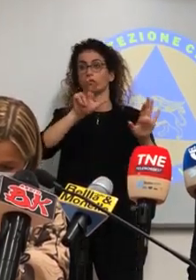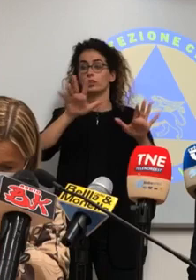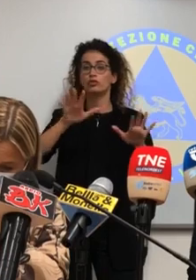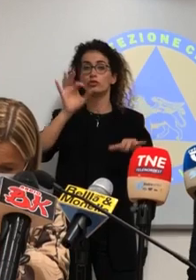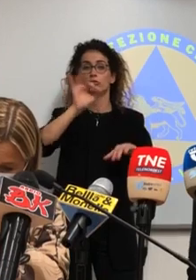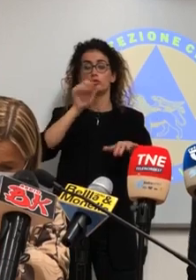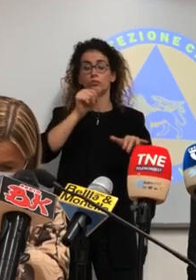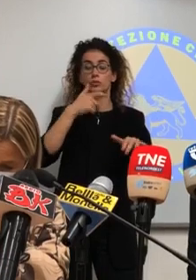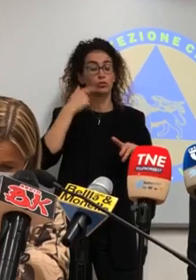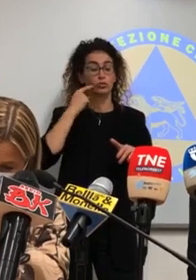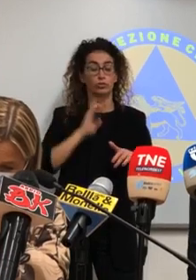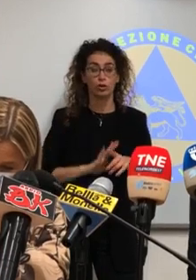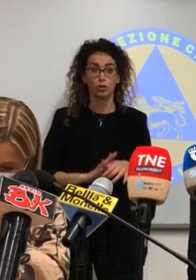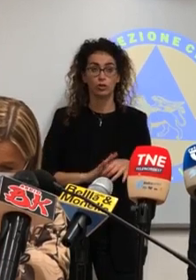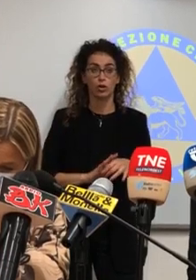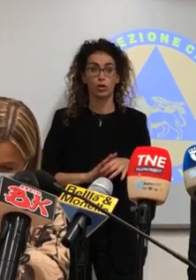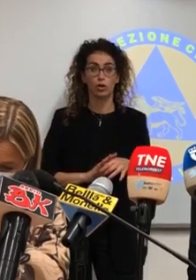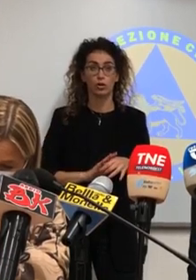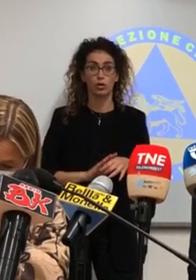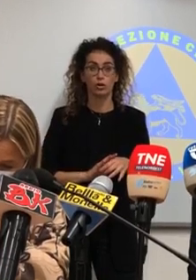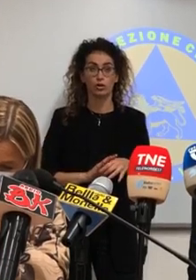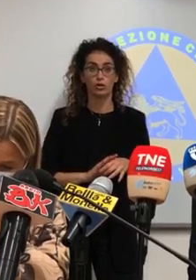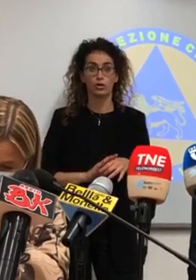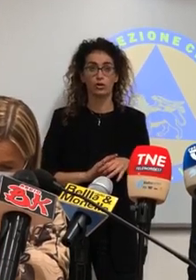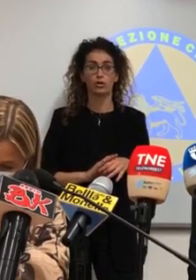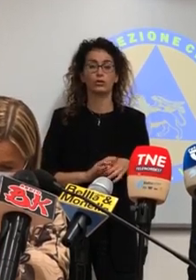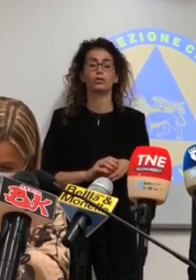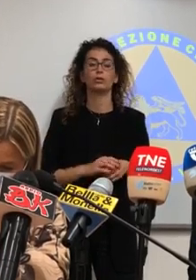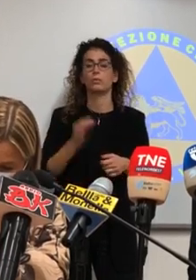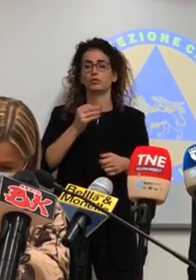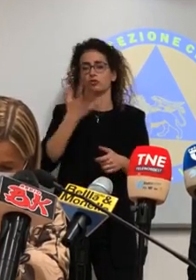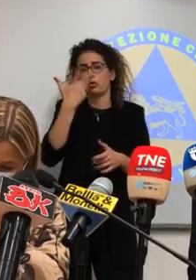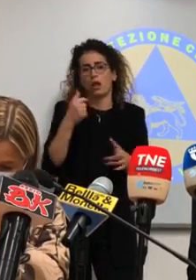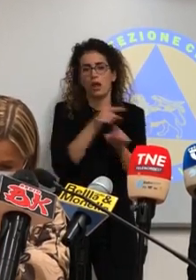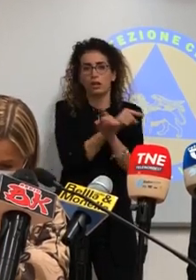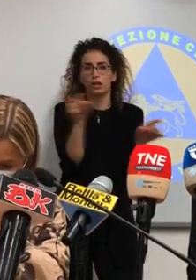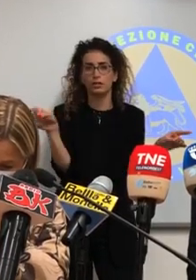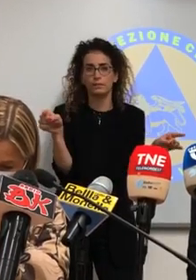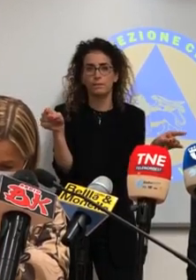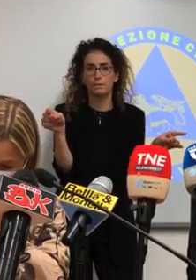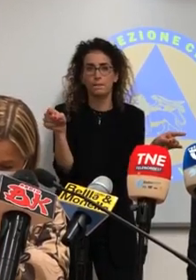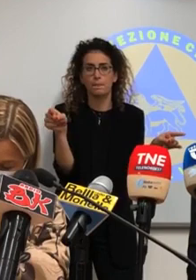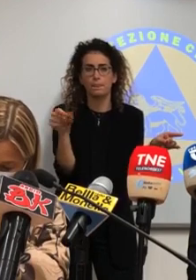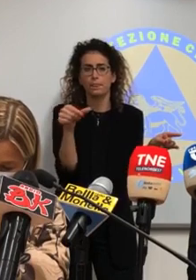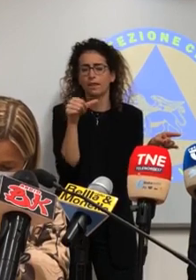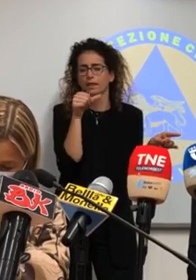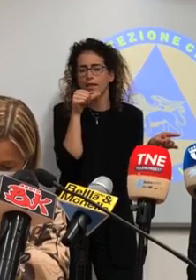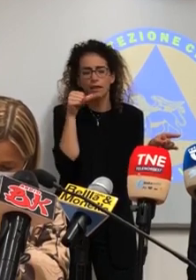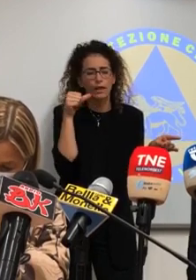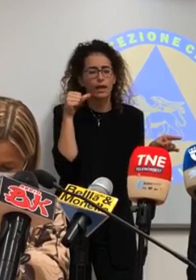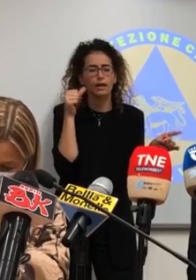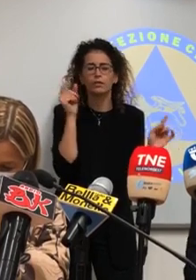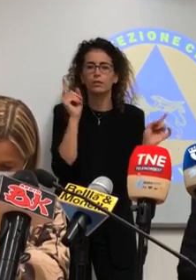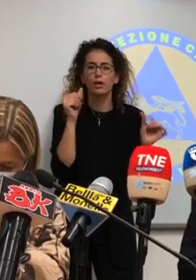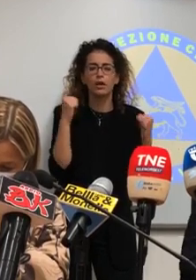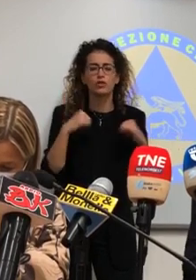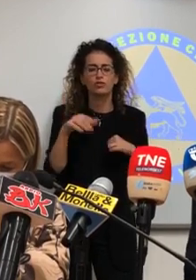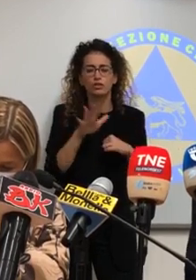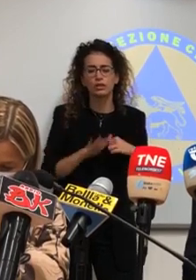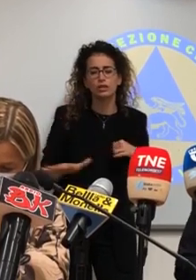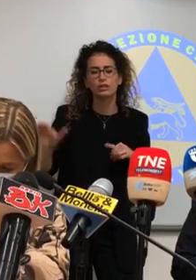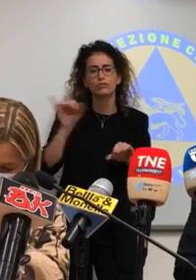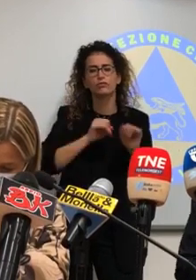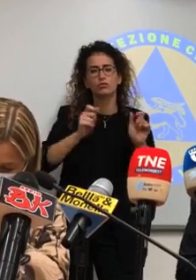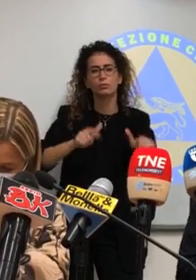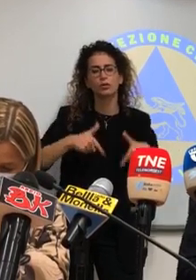non so cosa si dice, la percentuale che vi piace di più, è fondamentale parlare ai cittadini. Dopodiché resto